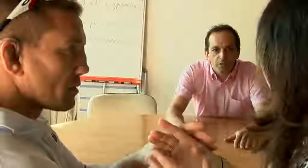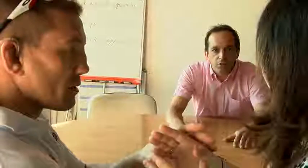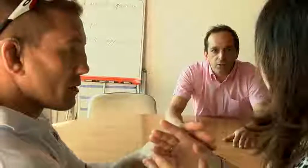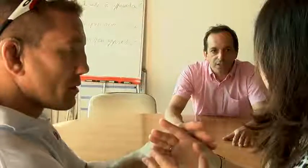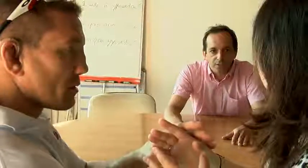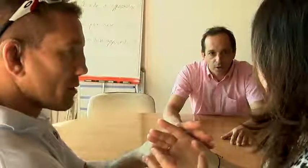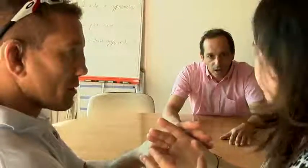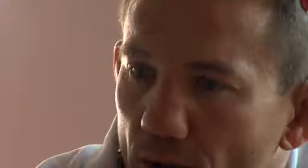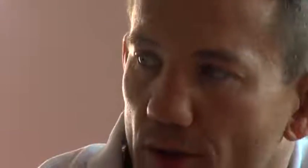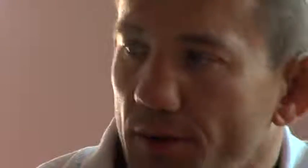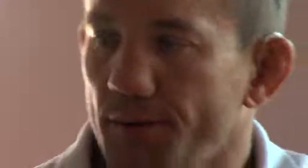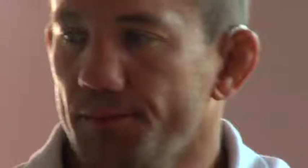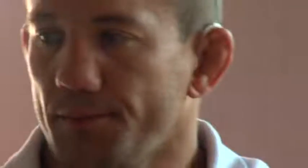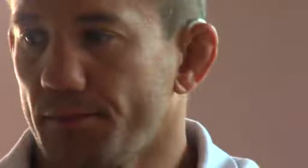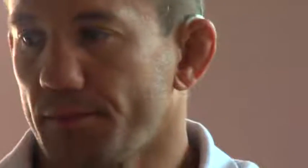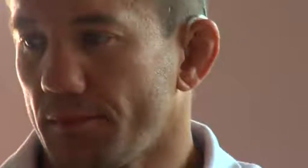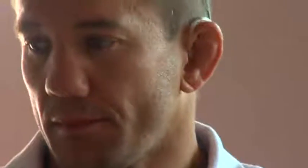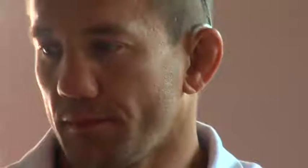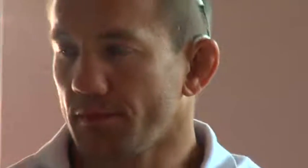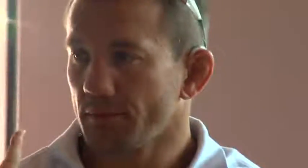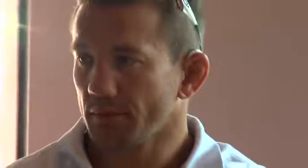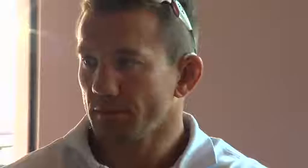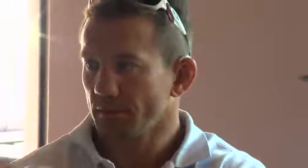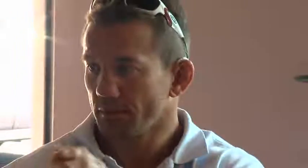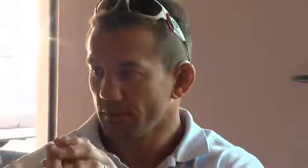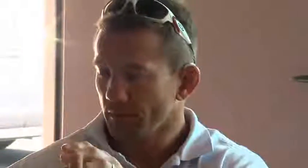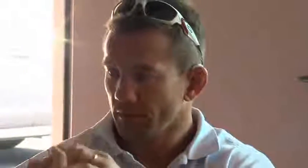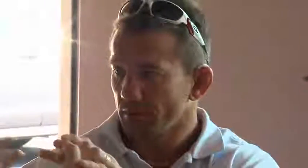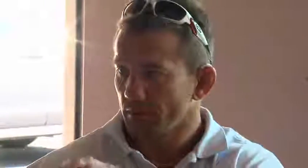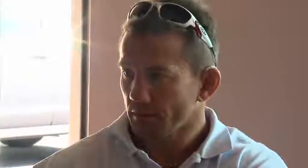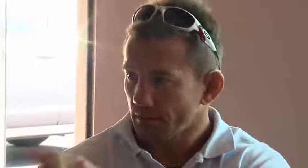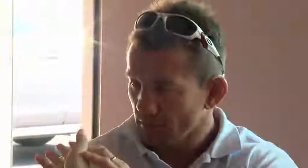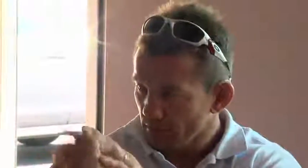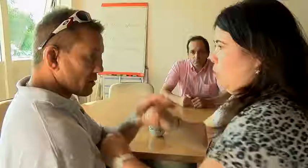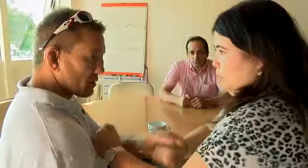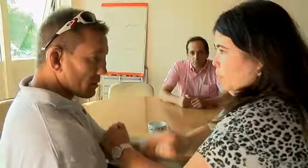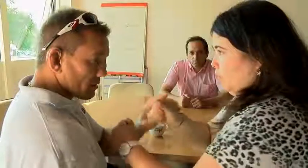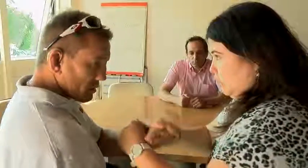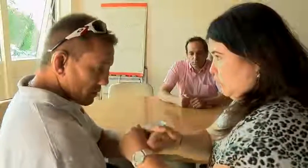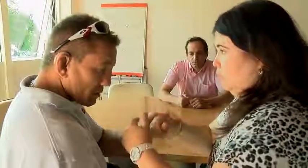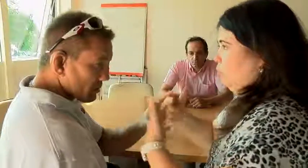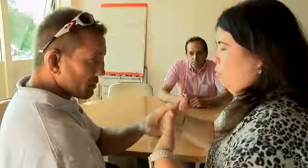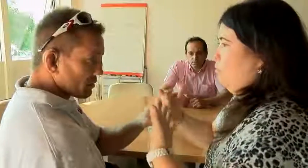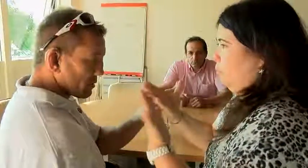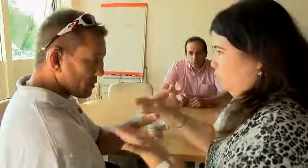expérience, de votre histoire. Oui, parce que toi, haut niveau, sportiste, donc pour